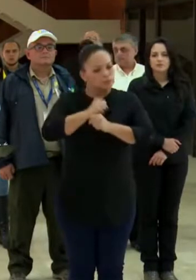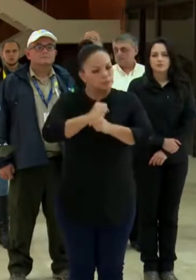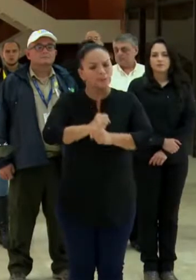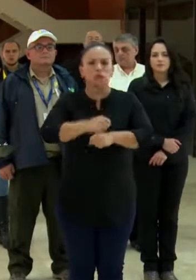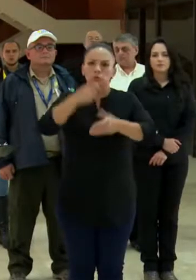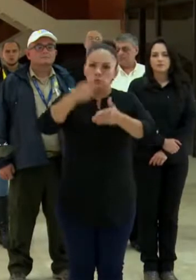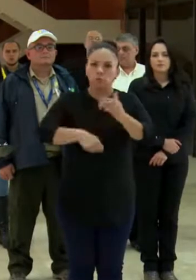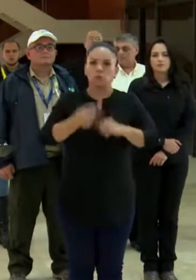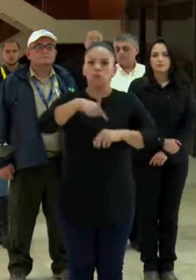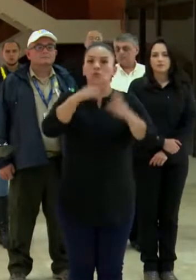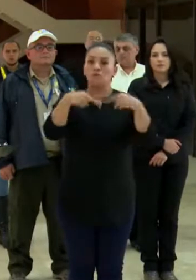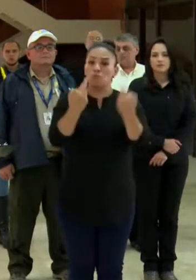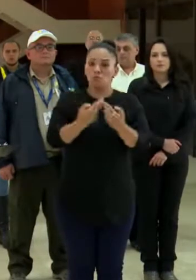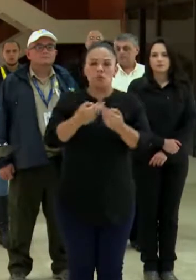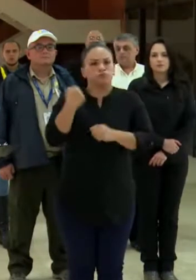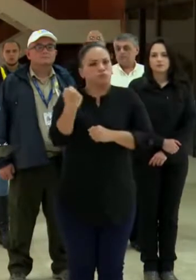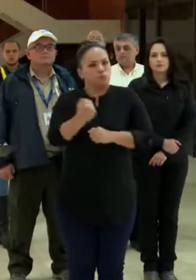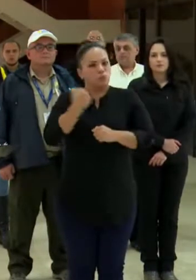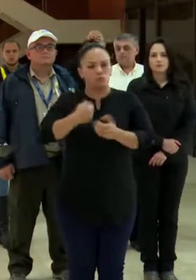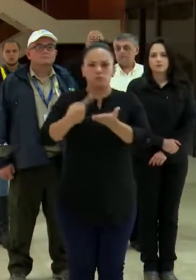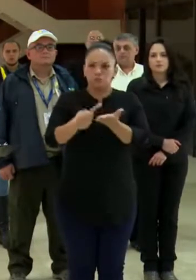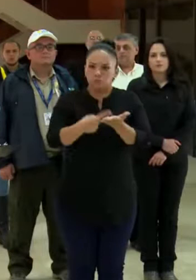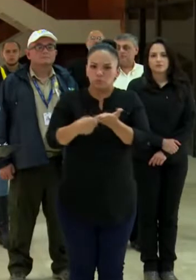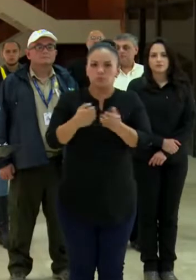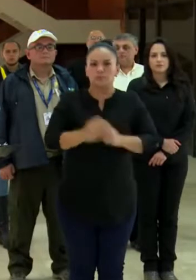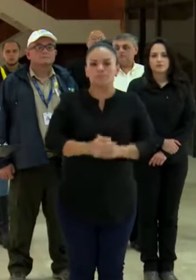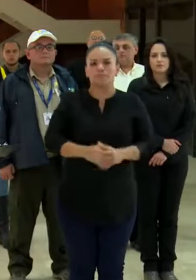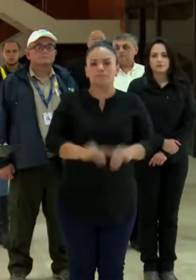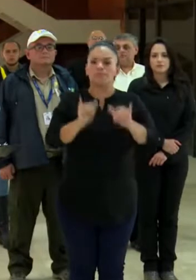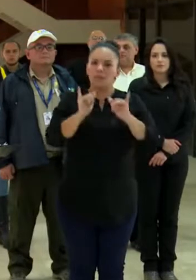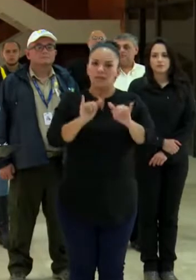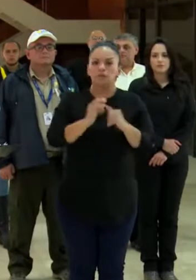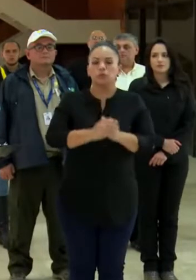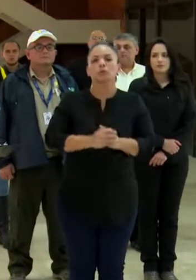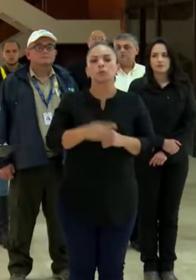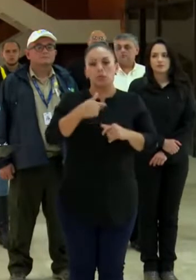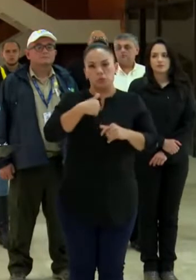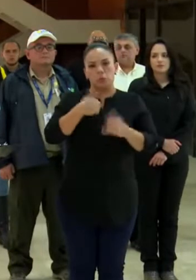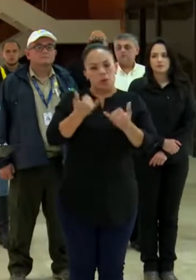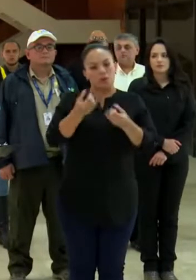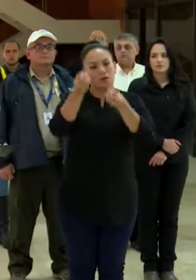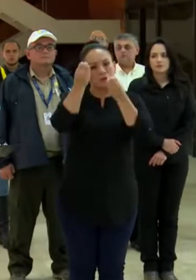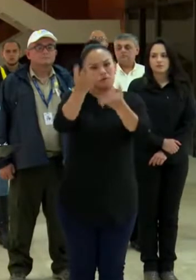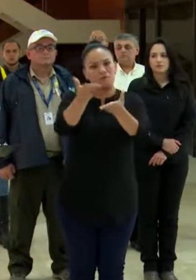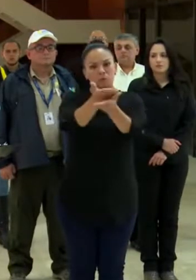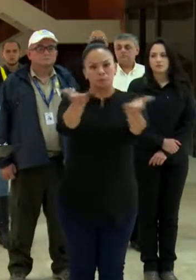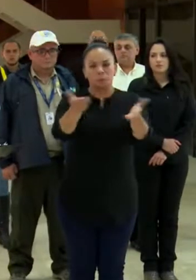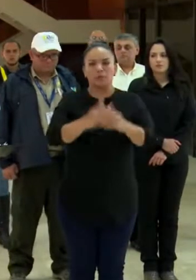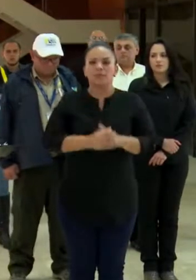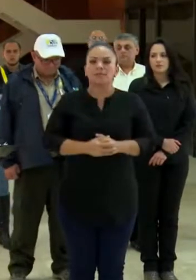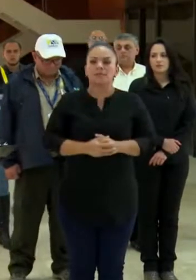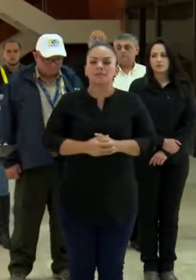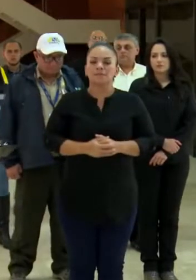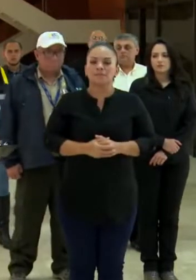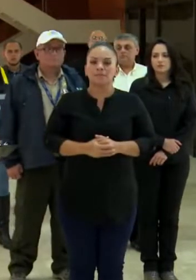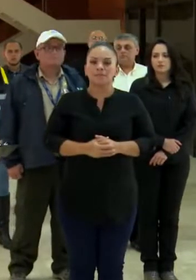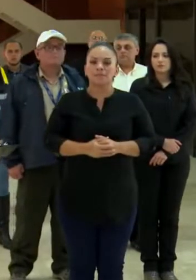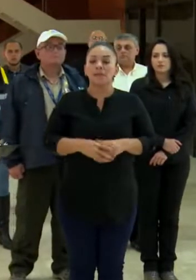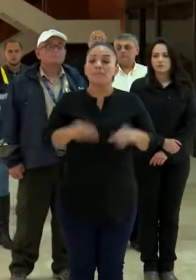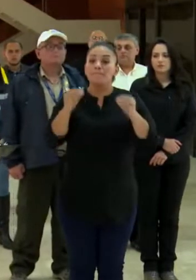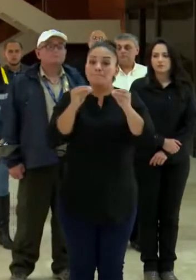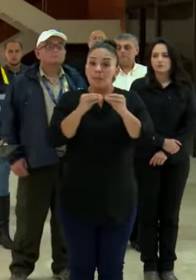sesión intensa. Eso es por ahora lo que yo puedo informar. Para más